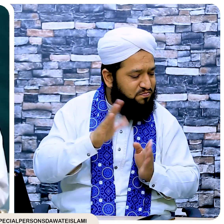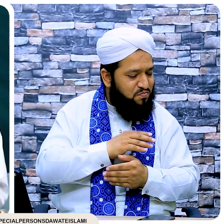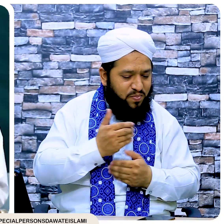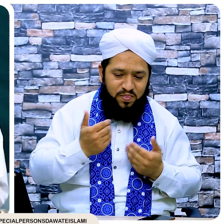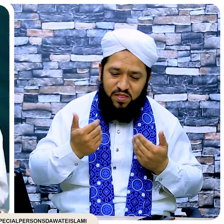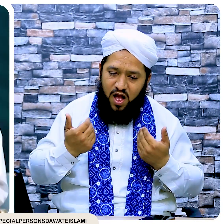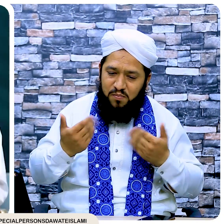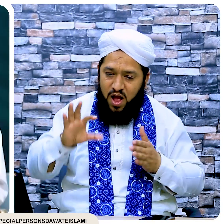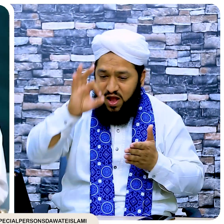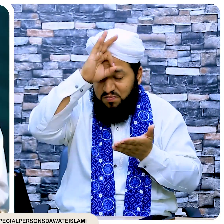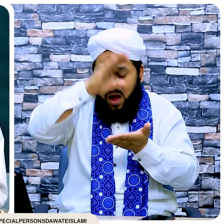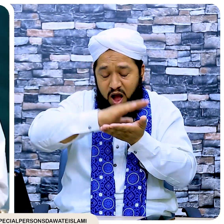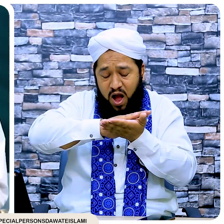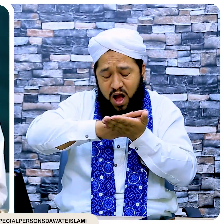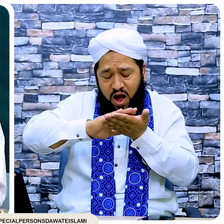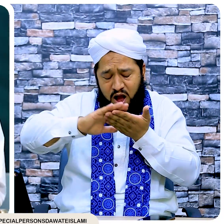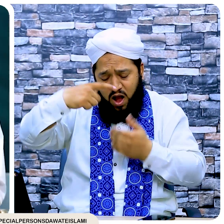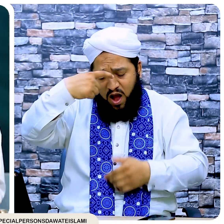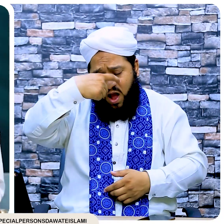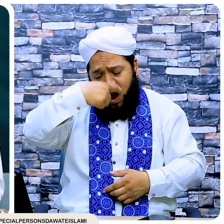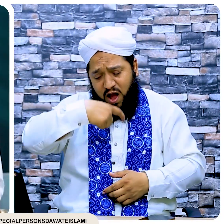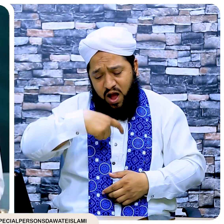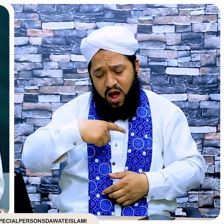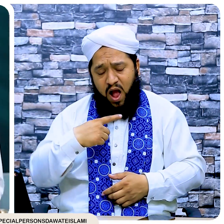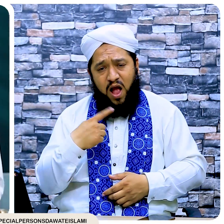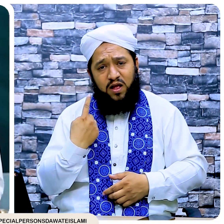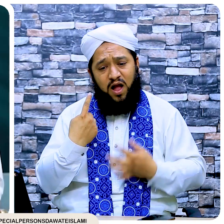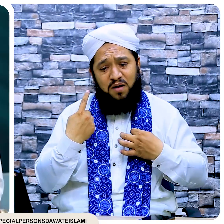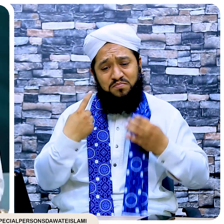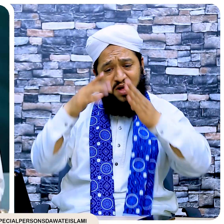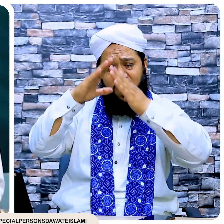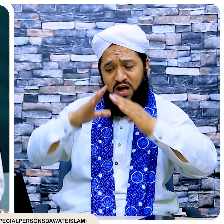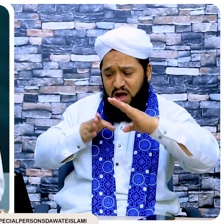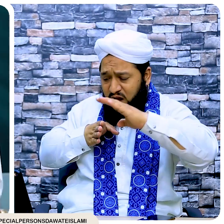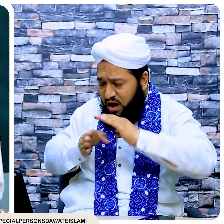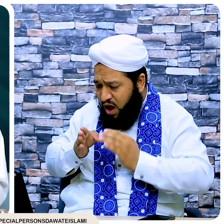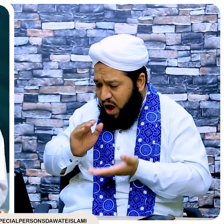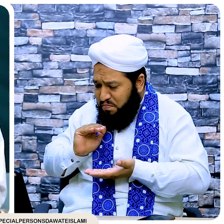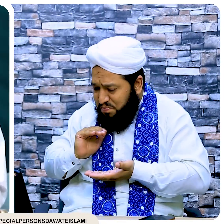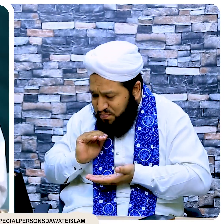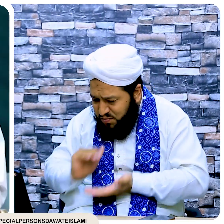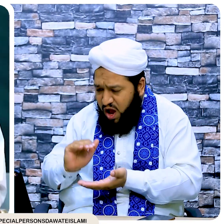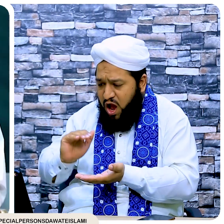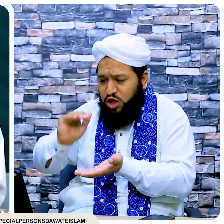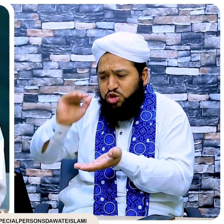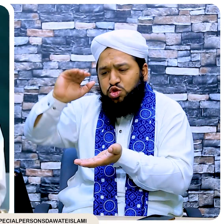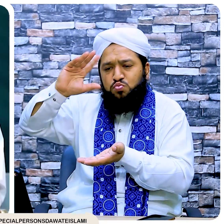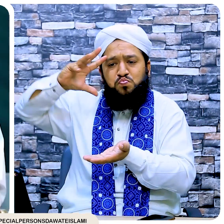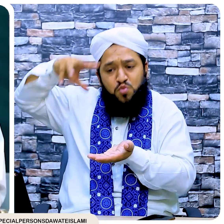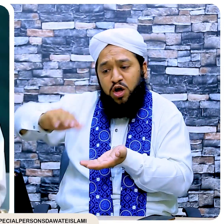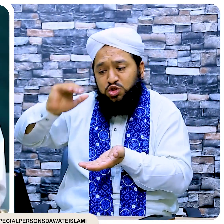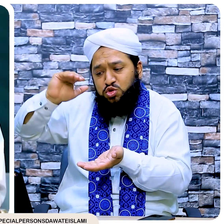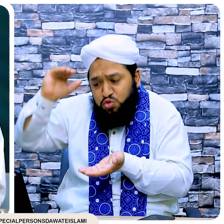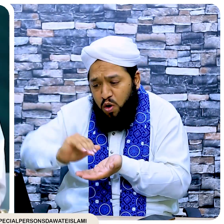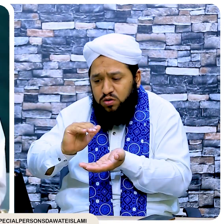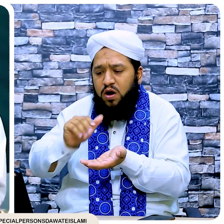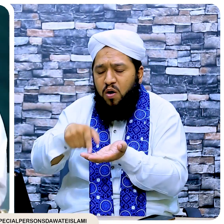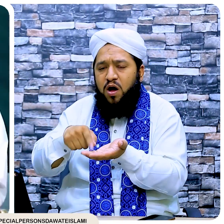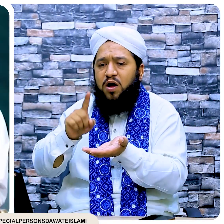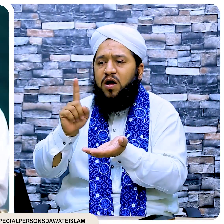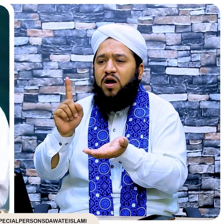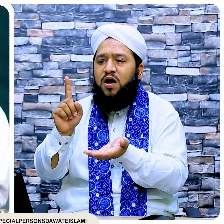امام حسین رضی اللہ تعالیٰ عنہ کے کئی ساتھی شہید ہو گئے، جام شہادت نوش کر گئے تھے۔ امام حسین رضی اللہ تعالیٰ عنہ کے ساتھیوں نے دیکھا کہ